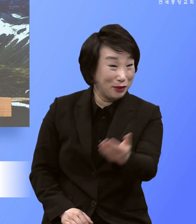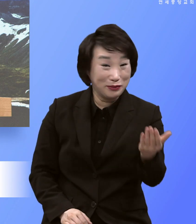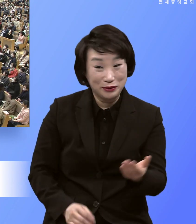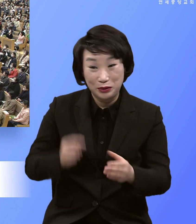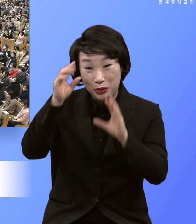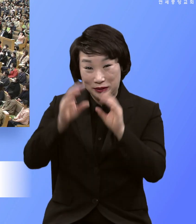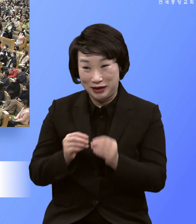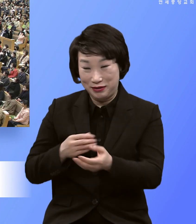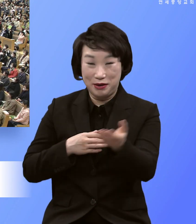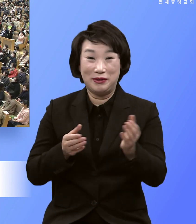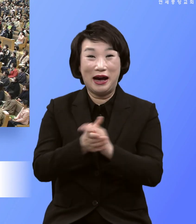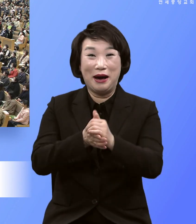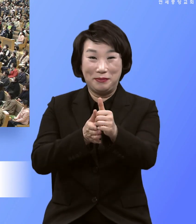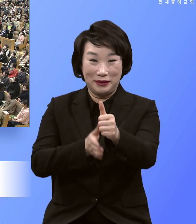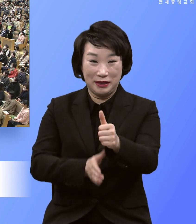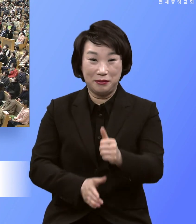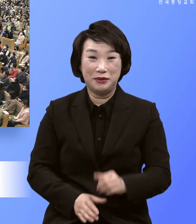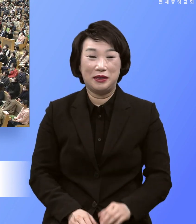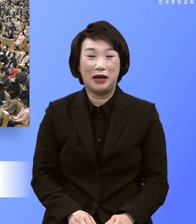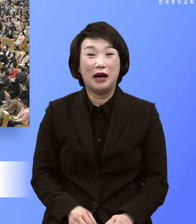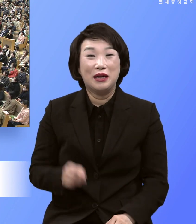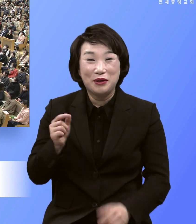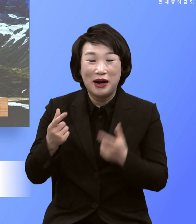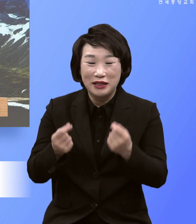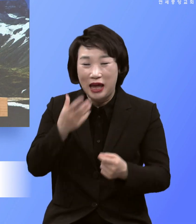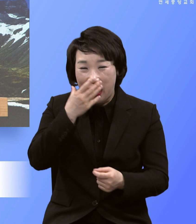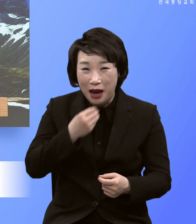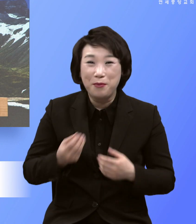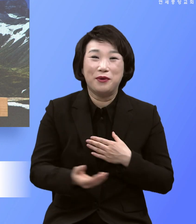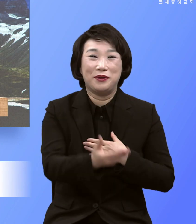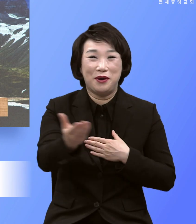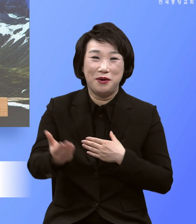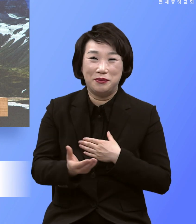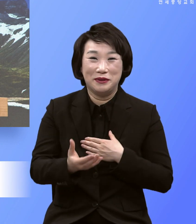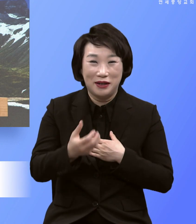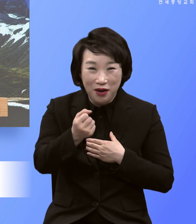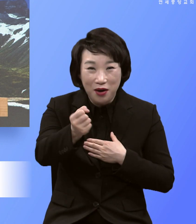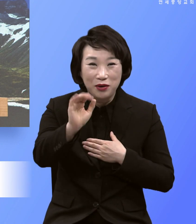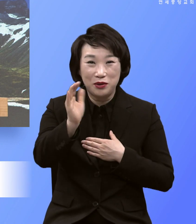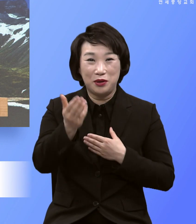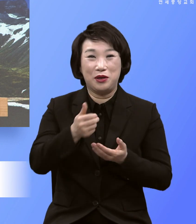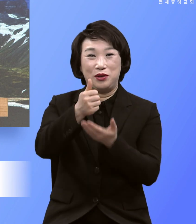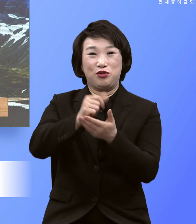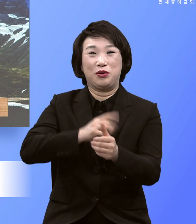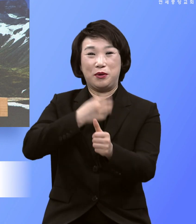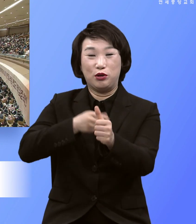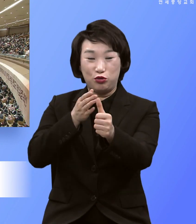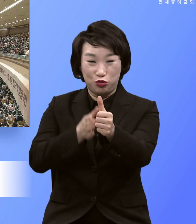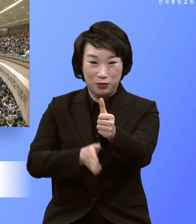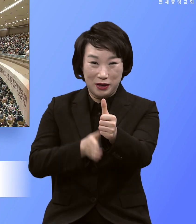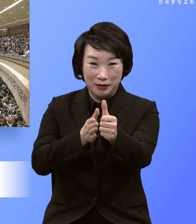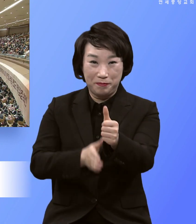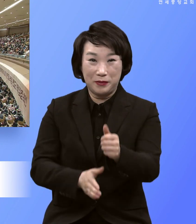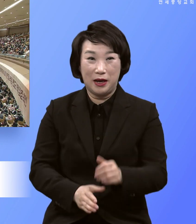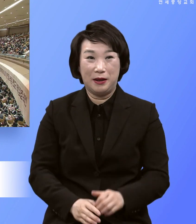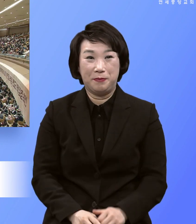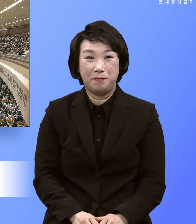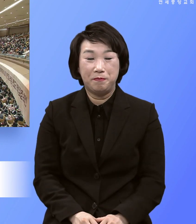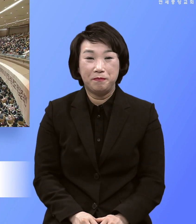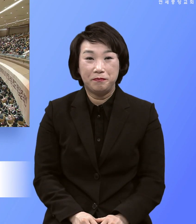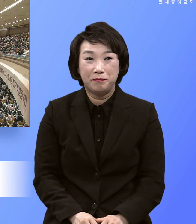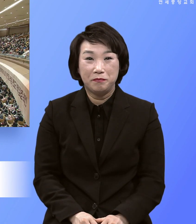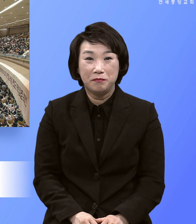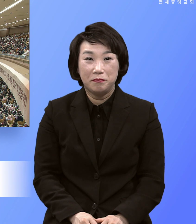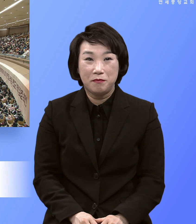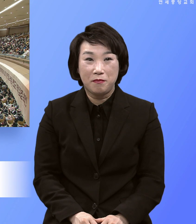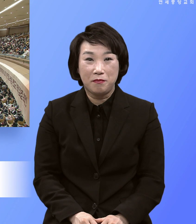동의하시면 아멘합시다. 이런 행복이 여러분의 것이 되기를 주님의 이름으로 축복합니다.